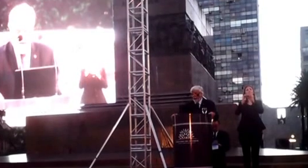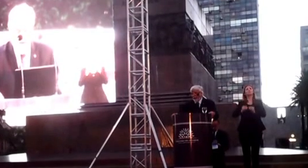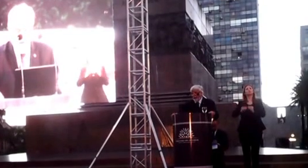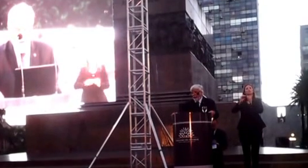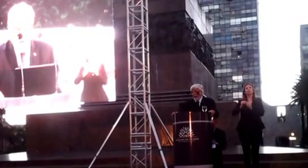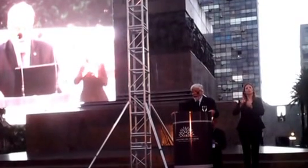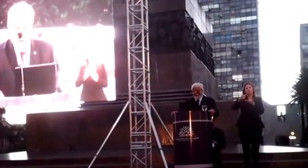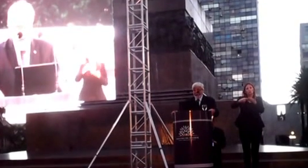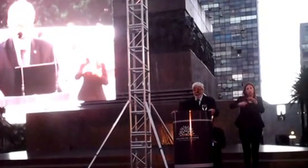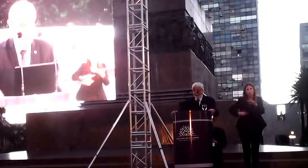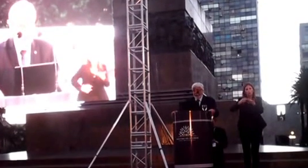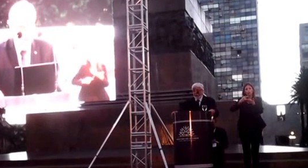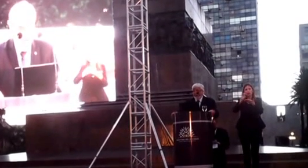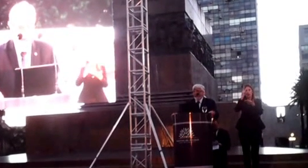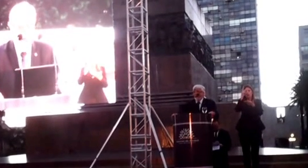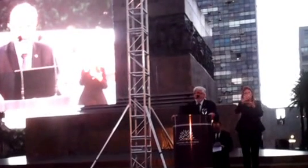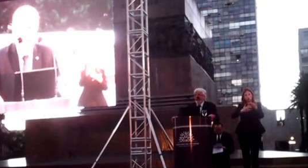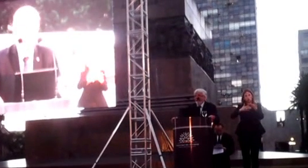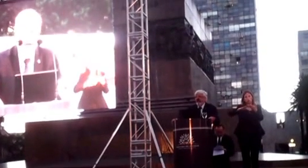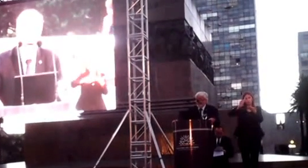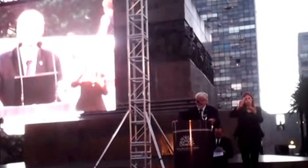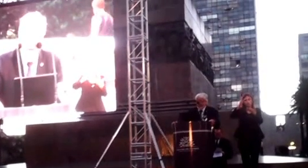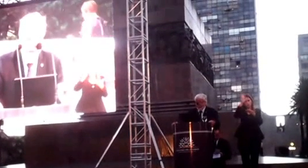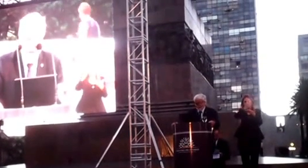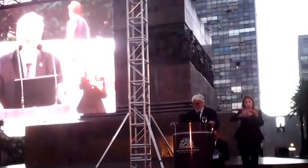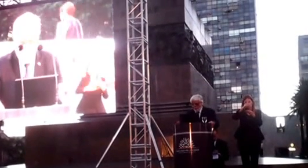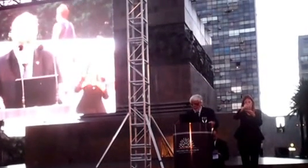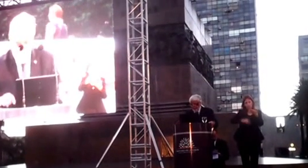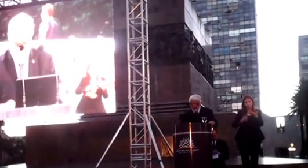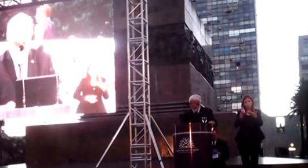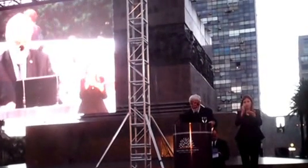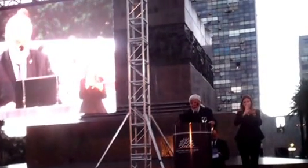nacional que se comenzó a ejecutar este año.